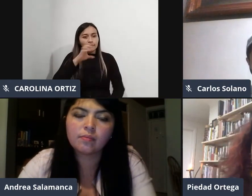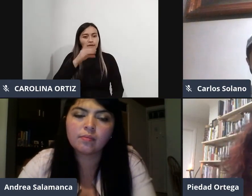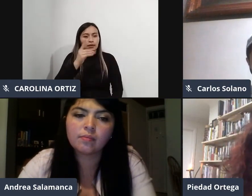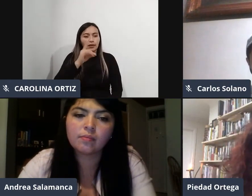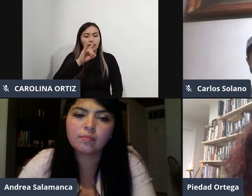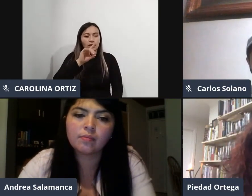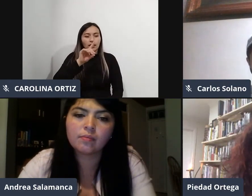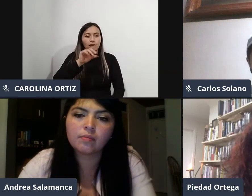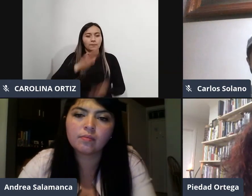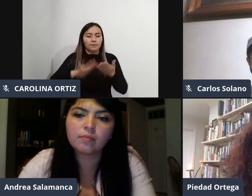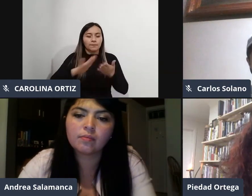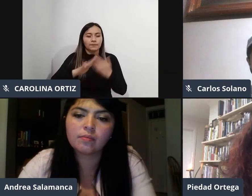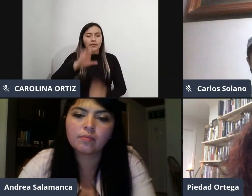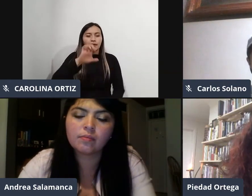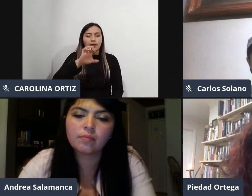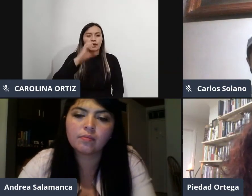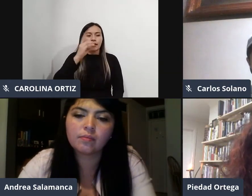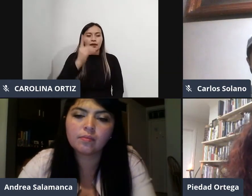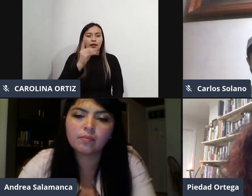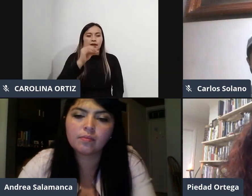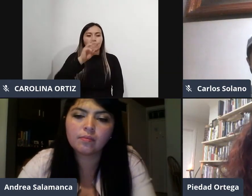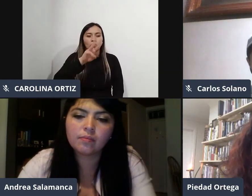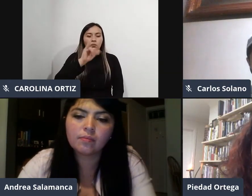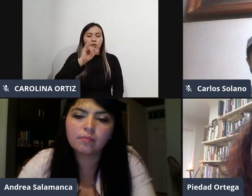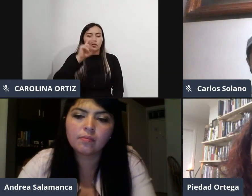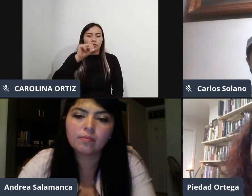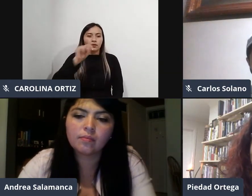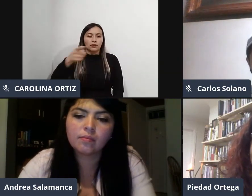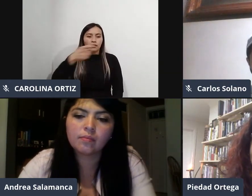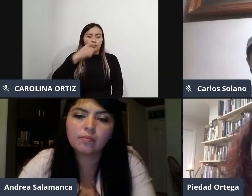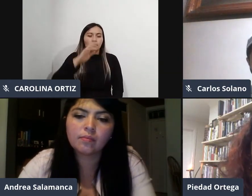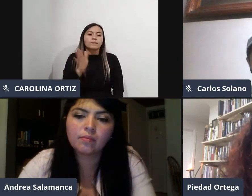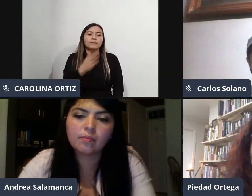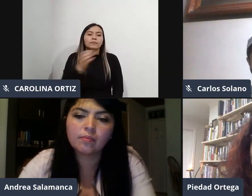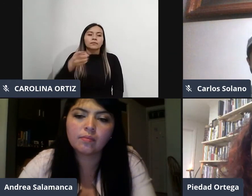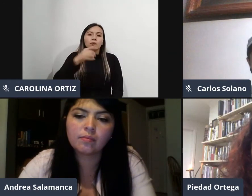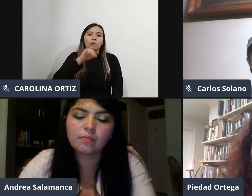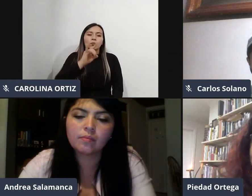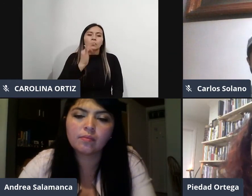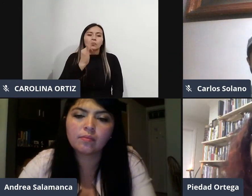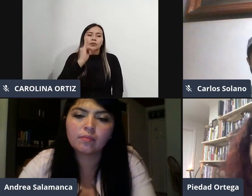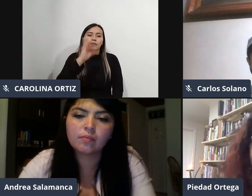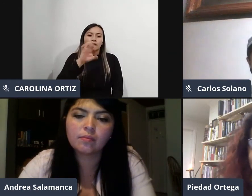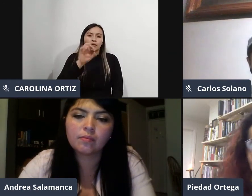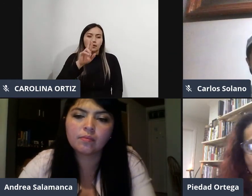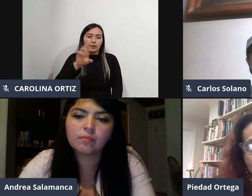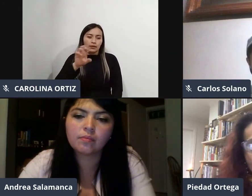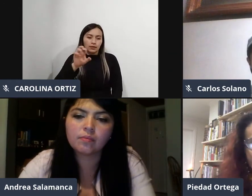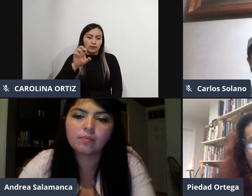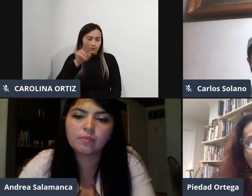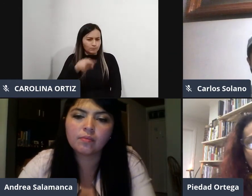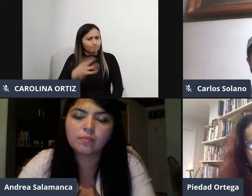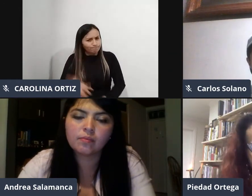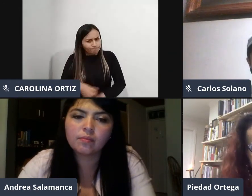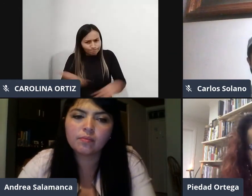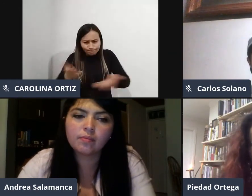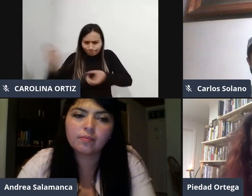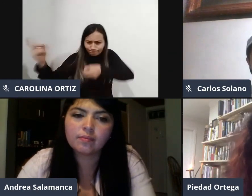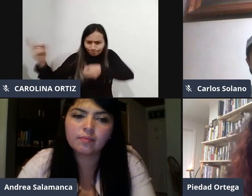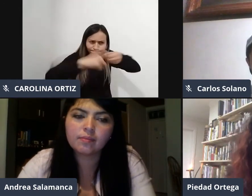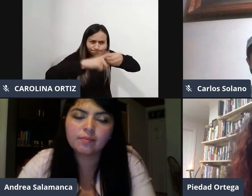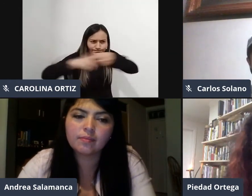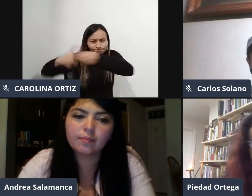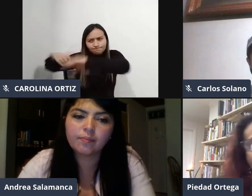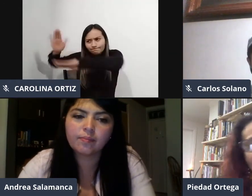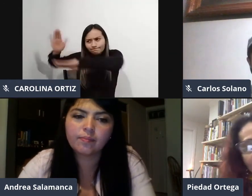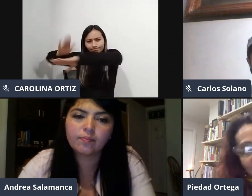que por favor a conectarse en este mismo espacio, a desplegar esta invitación con los vecinos, con